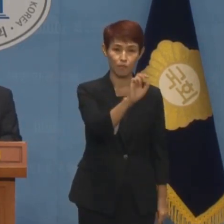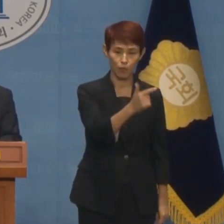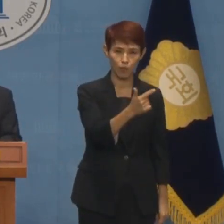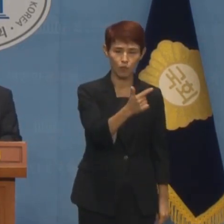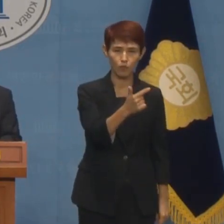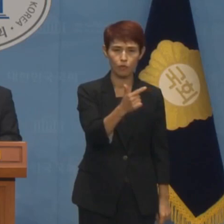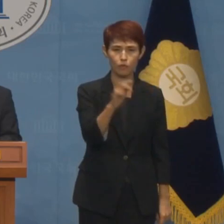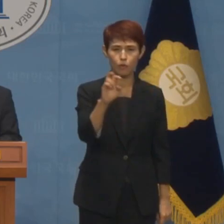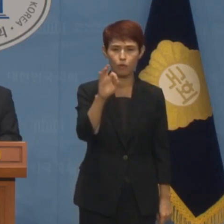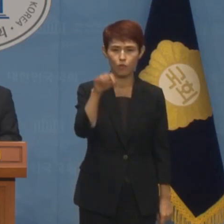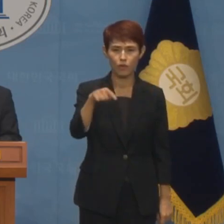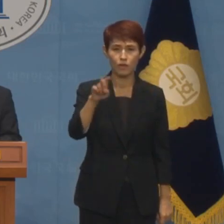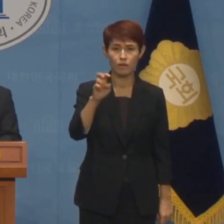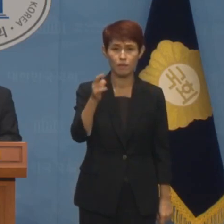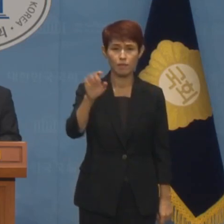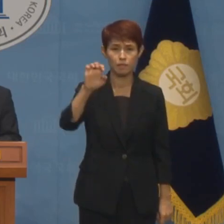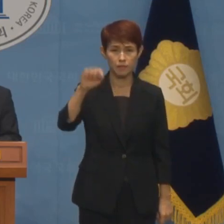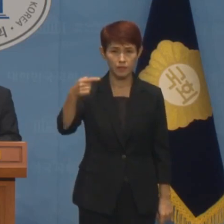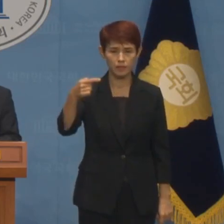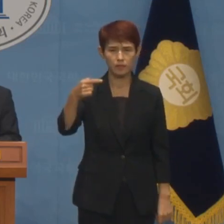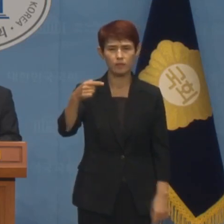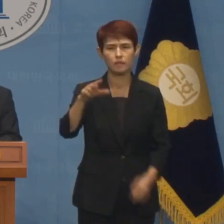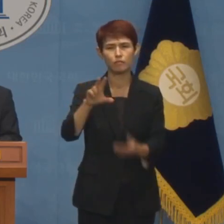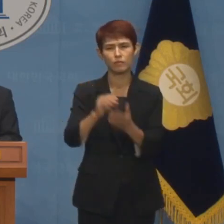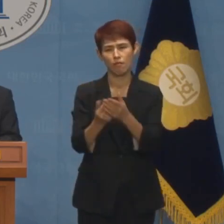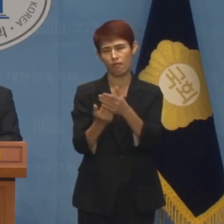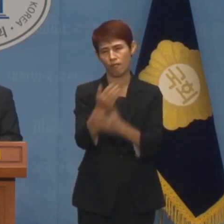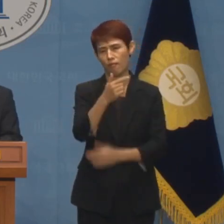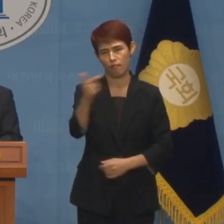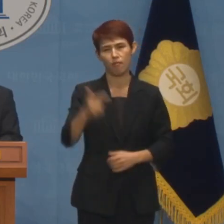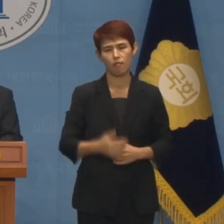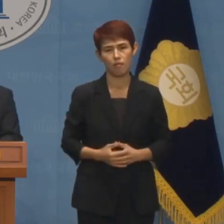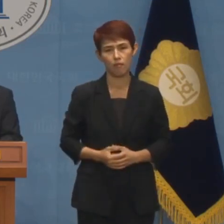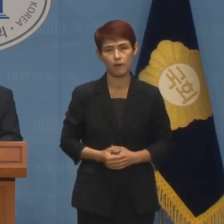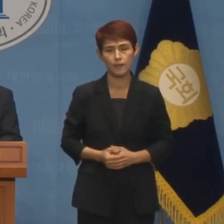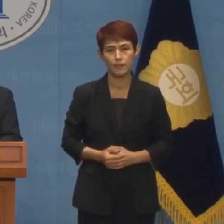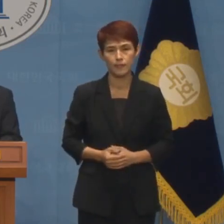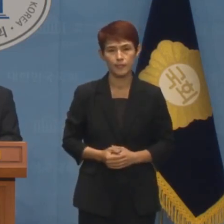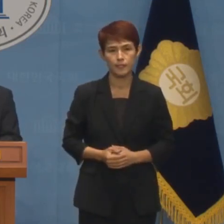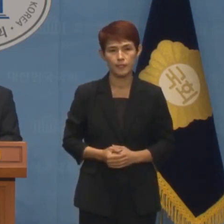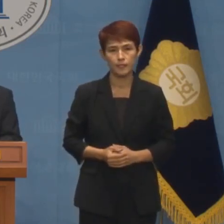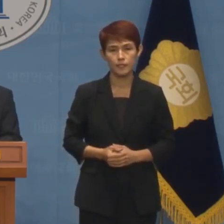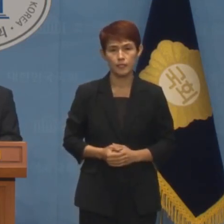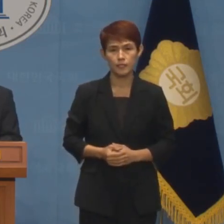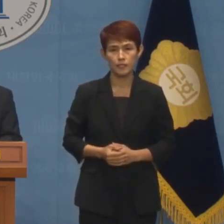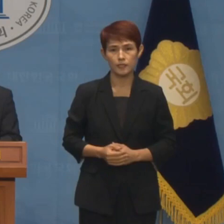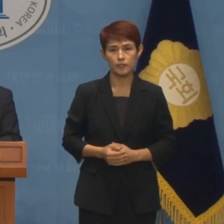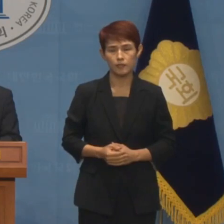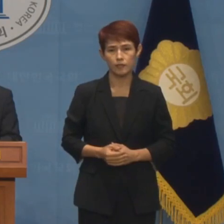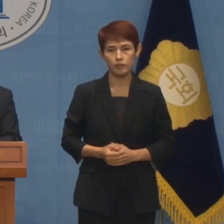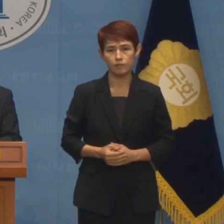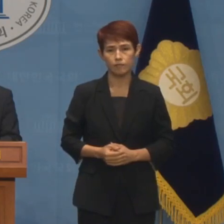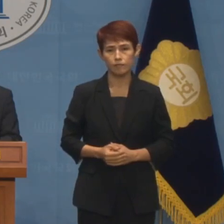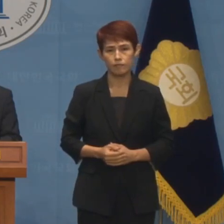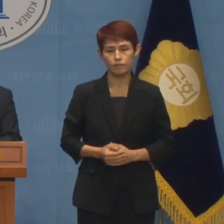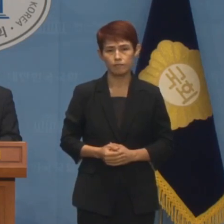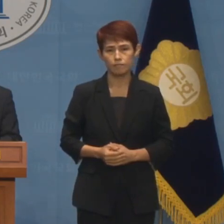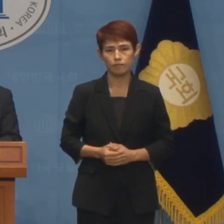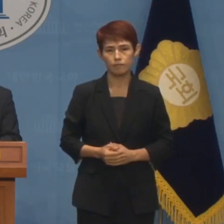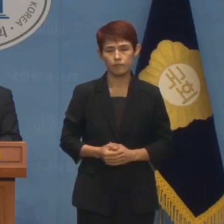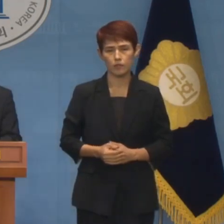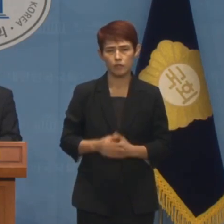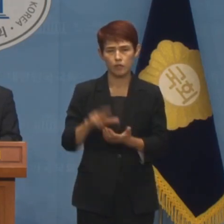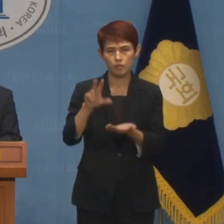사태가 지금 엄청 큰데 이것 관련해서 좀 본질적인 해결책을 좀 해야